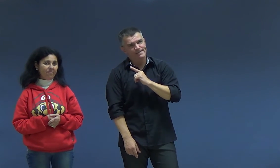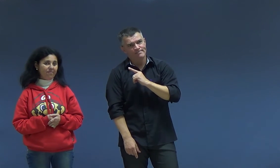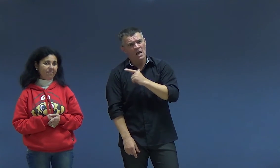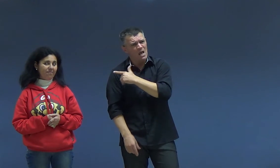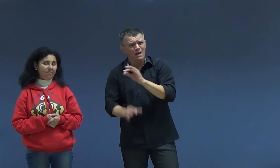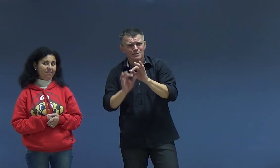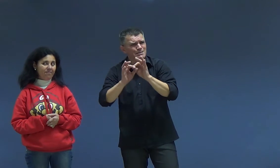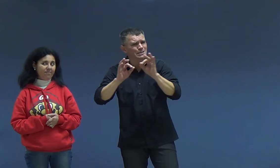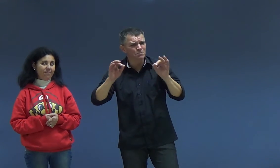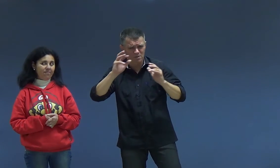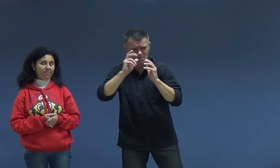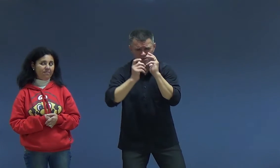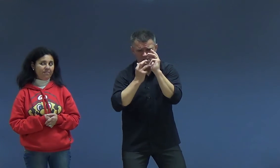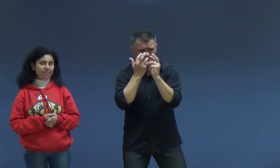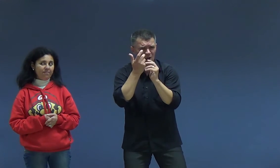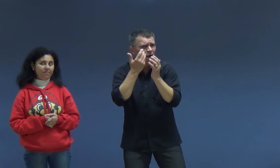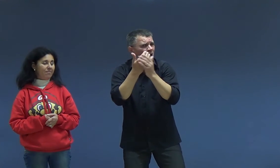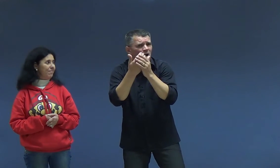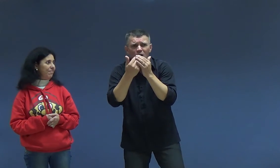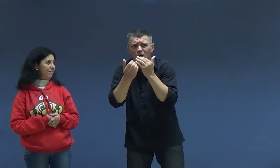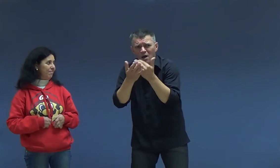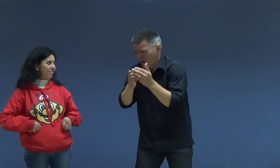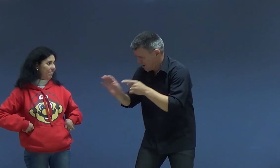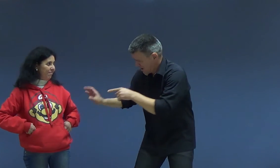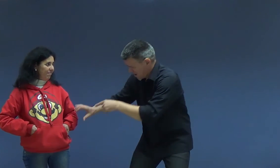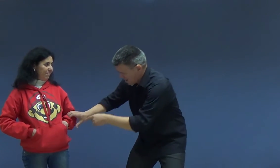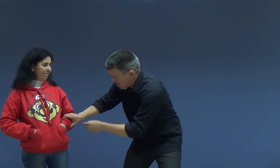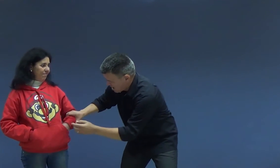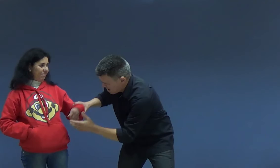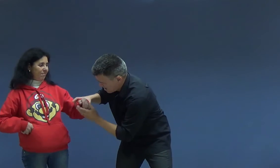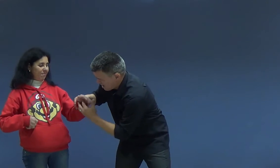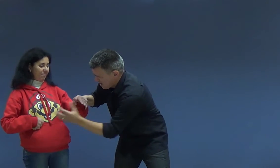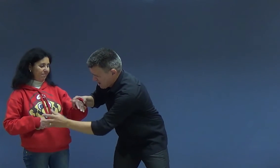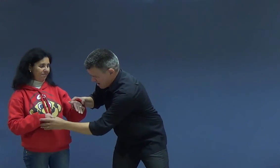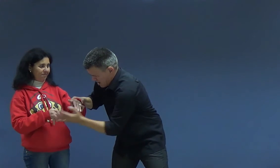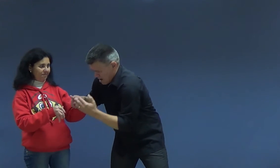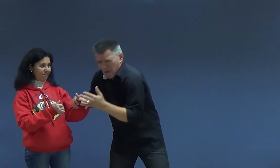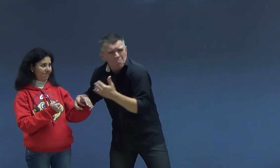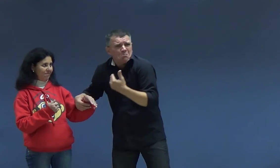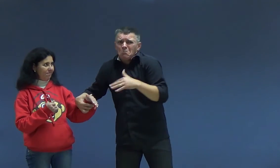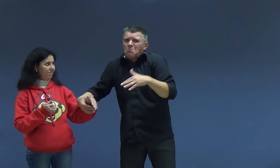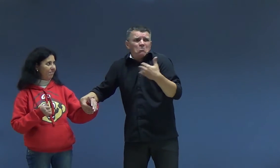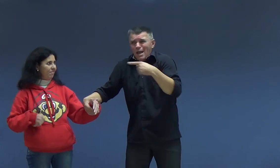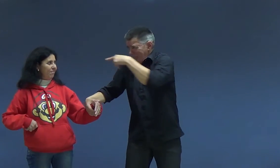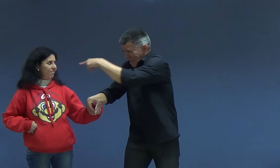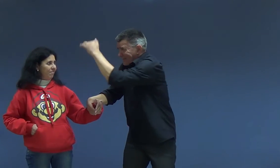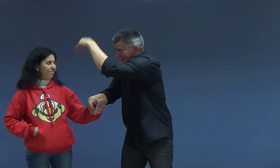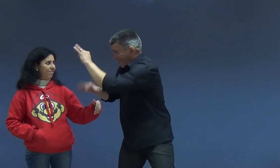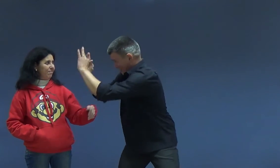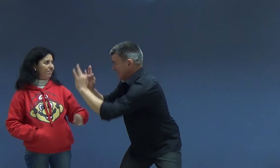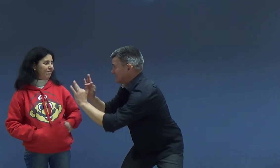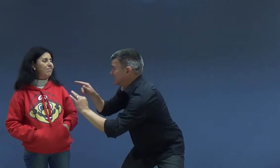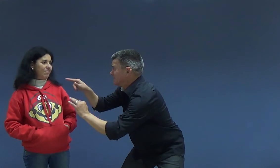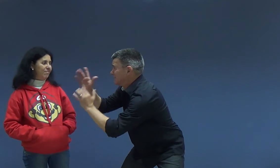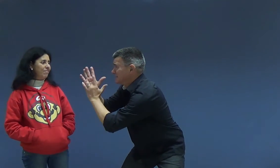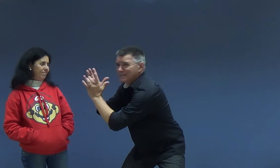Às vezes sim. Gente, ela é humilde, né? As mãos dela, né? Ela tem problema ali, mas não tem problema. Você é